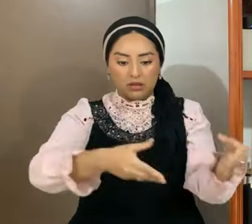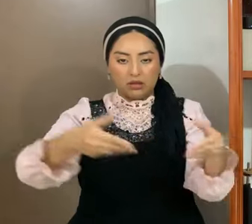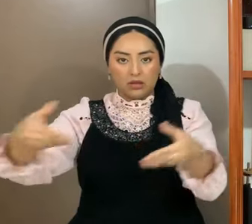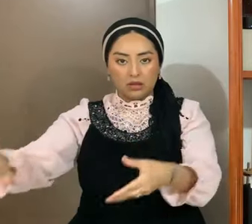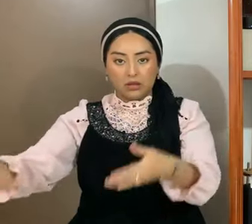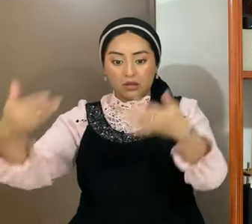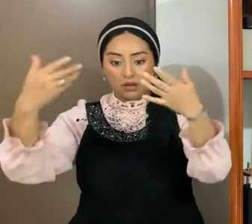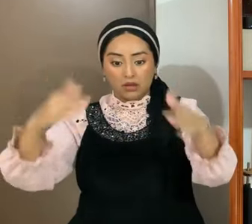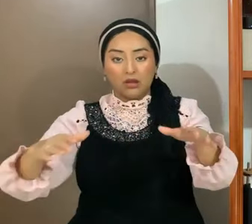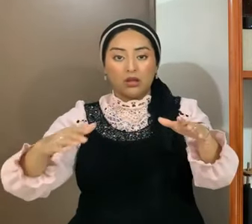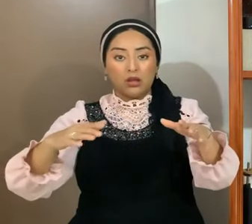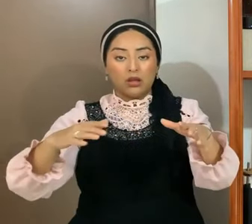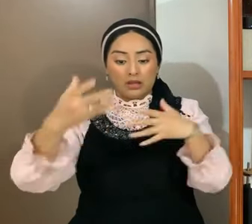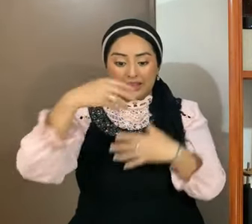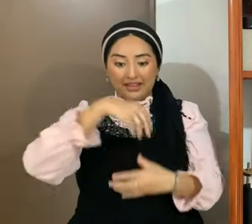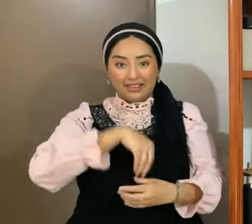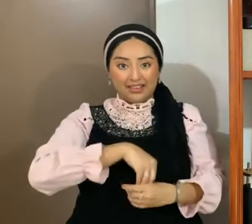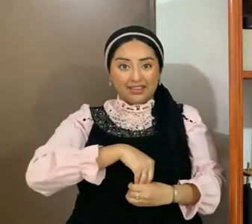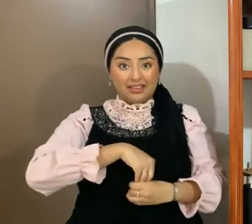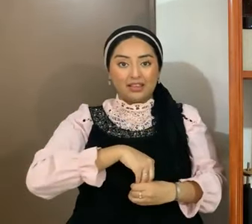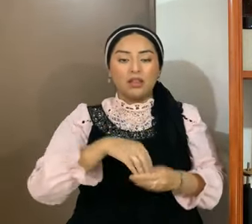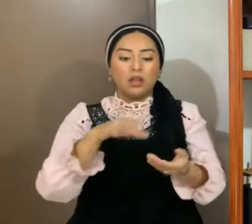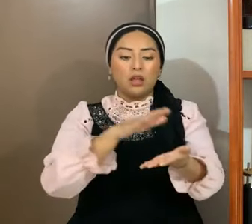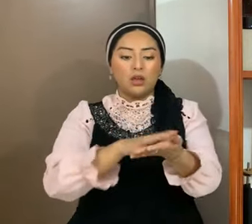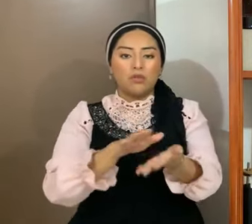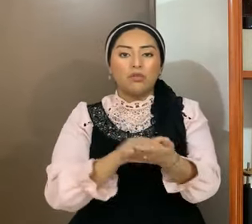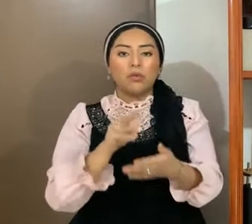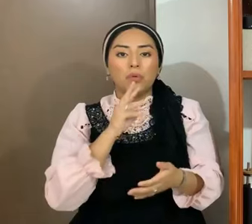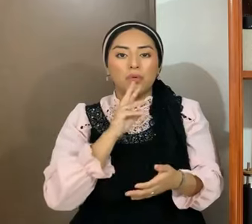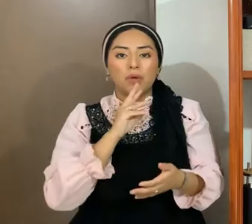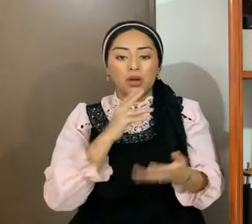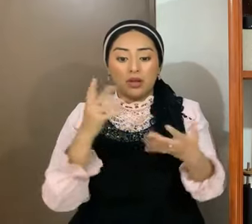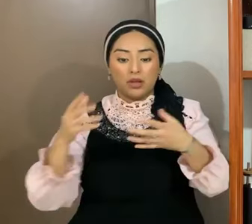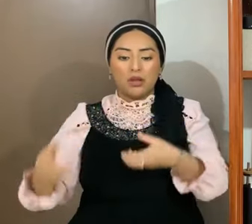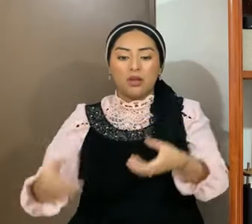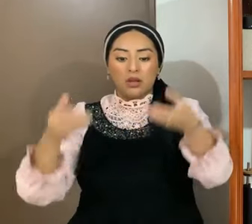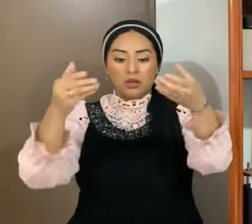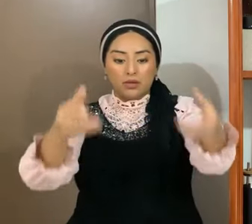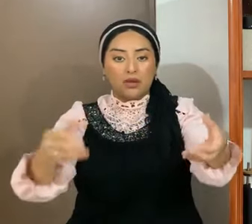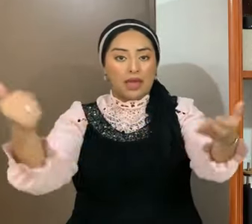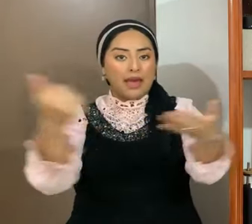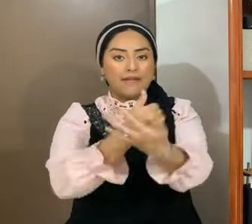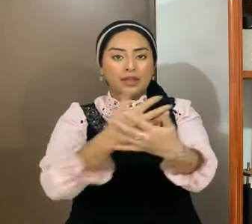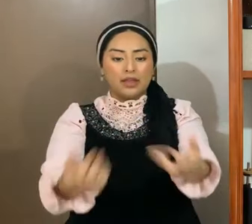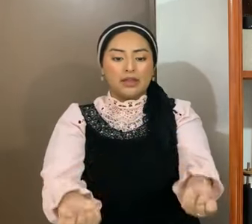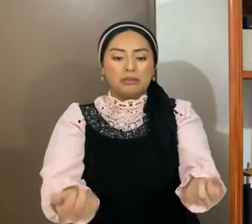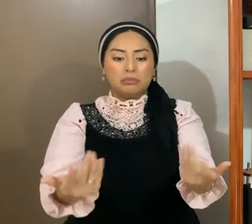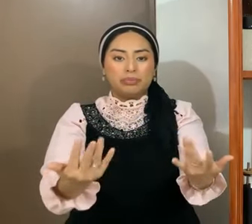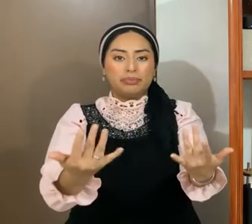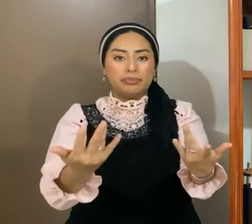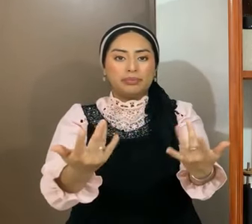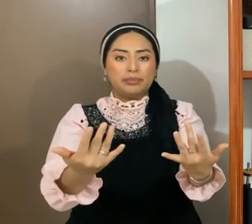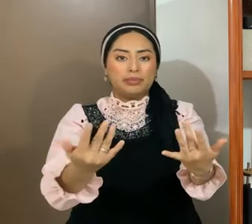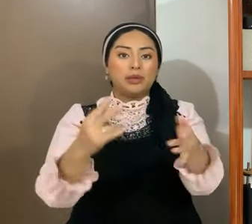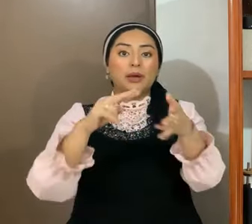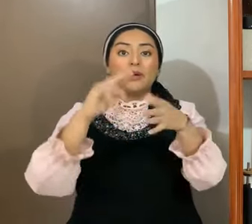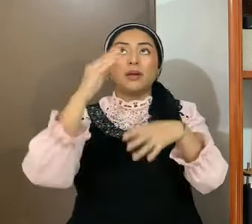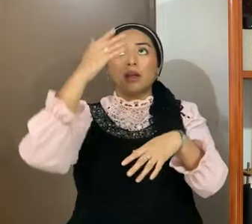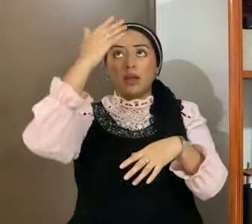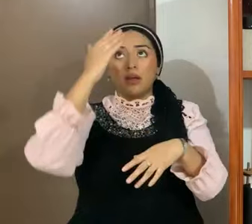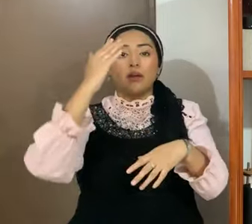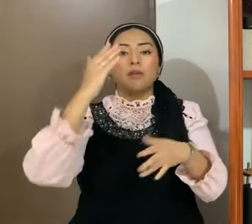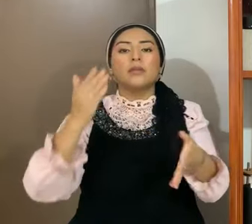lavará con agua los intestinos y las piernas, y el Cohen hará arder todo sobre el altar. Holocausto es ofrenda encendida de olor